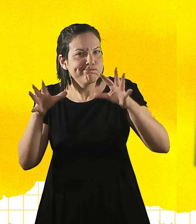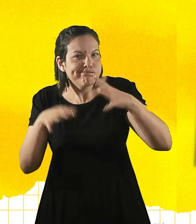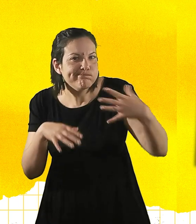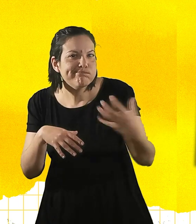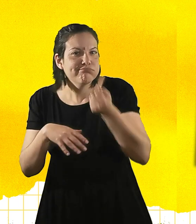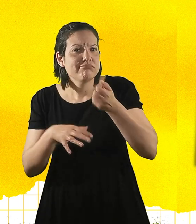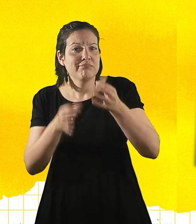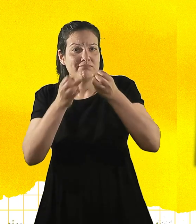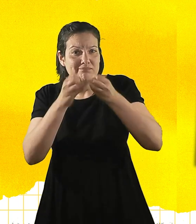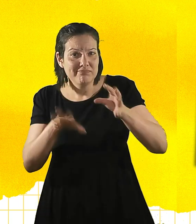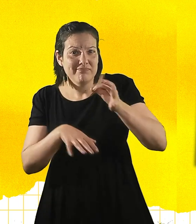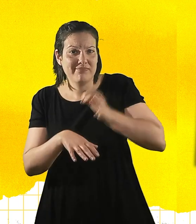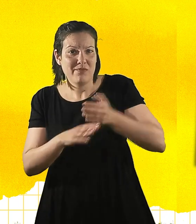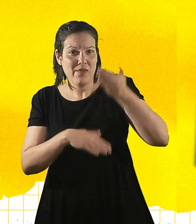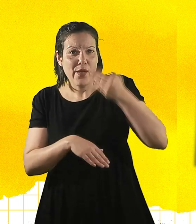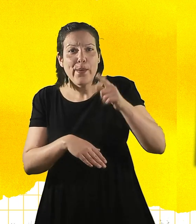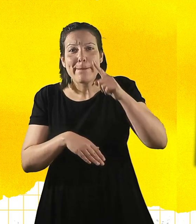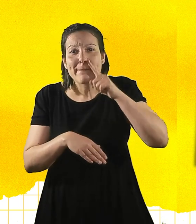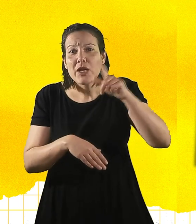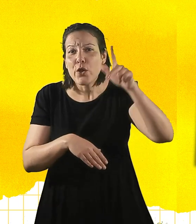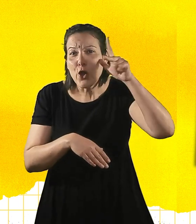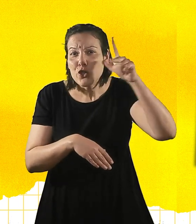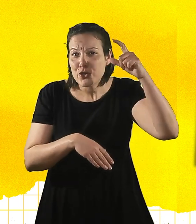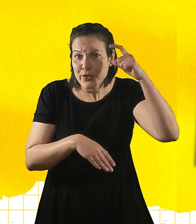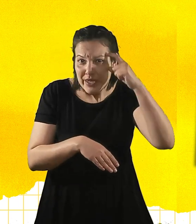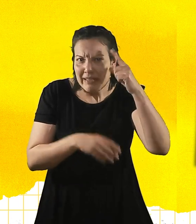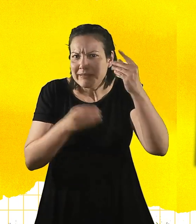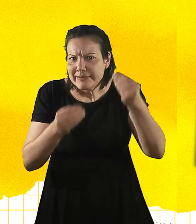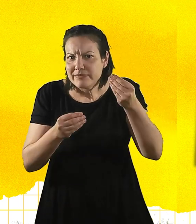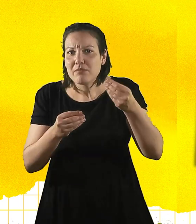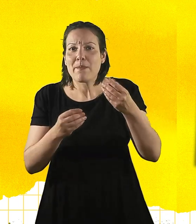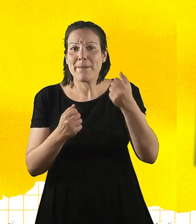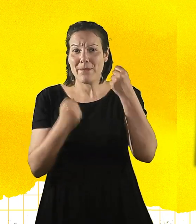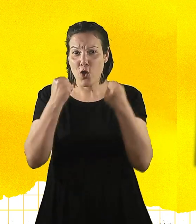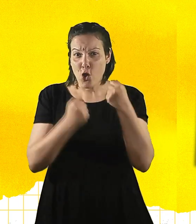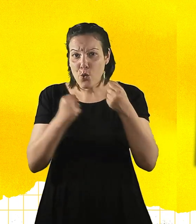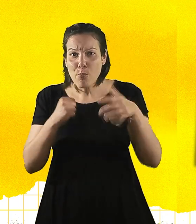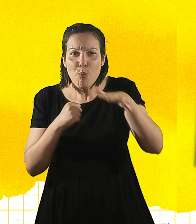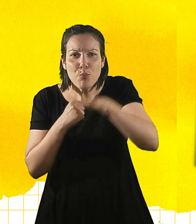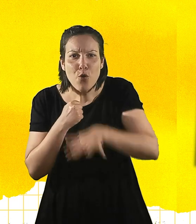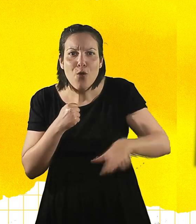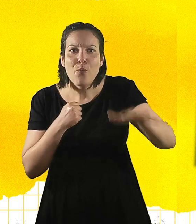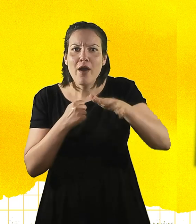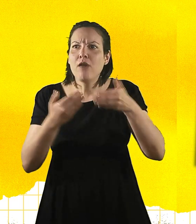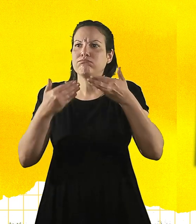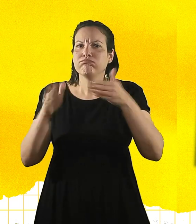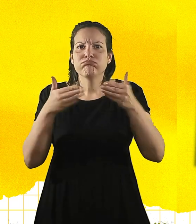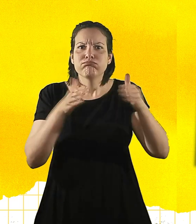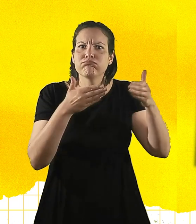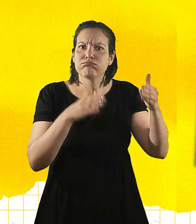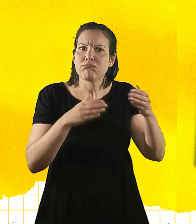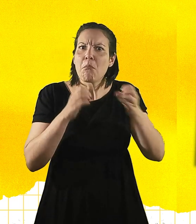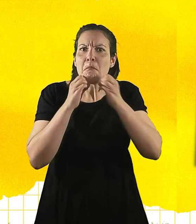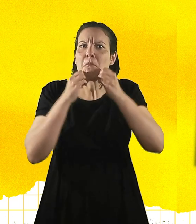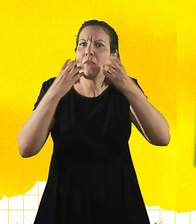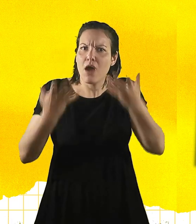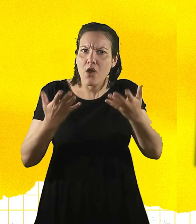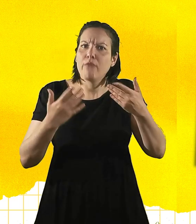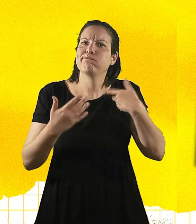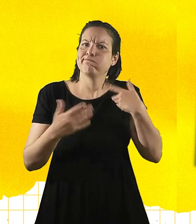en 1810, abrió para las clases populares un contexto más favorable donde plantear sus demandas